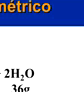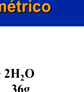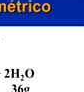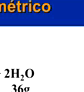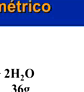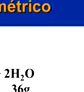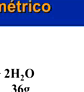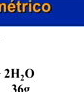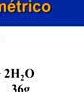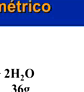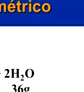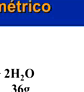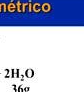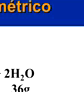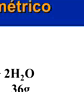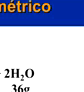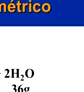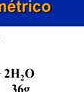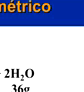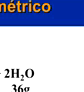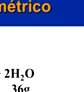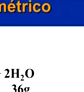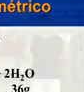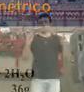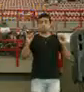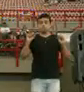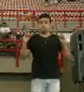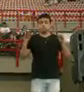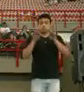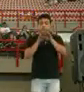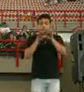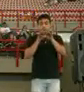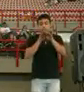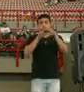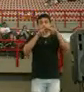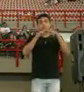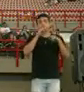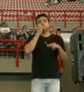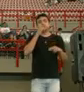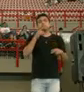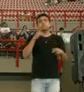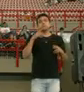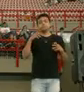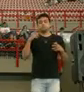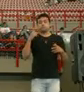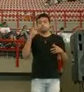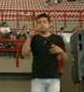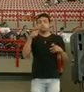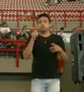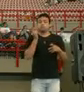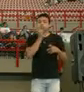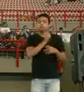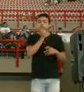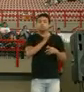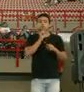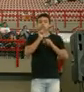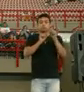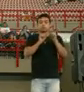mais 36? Também é 80, ok? Pessoal, só uma dica. Da onde é que estão vindo essas